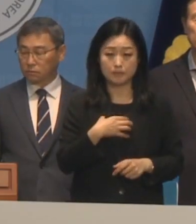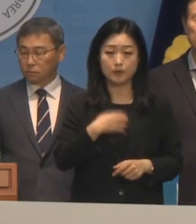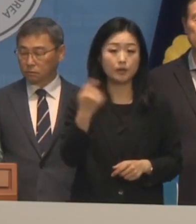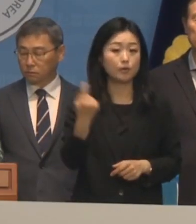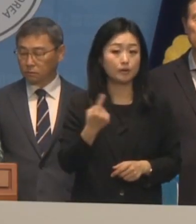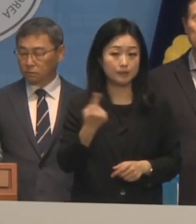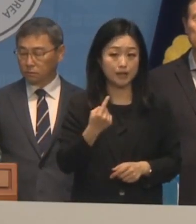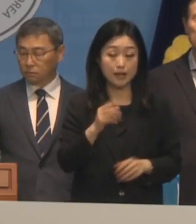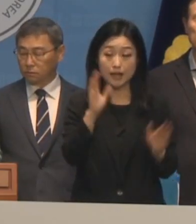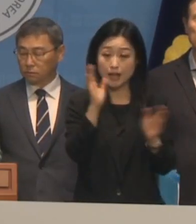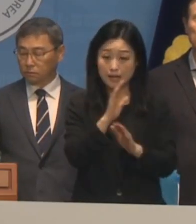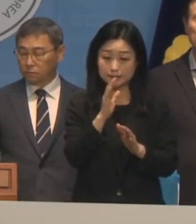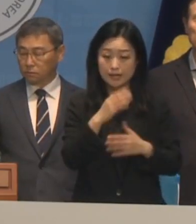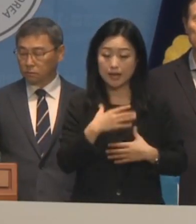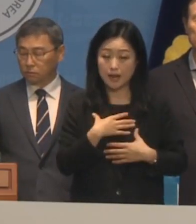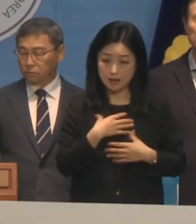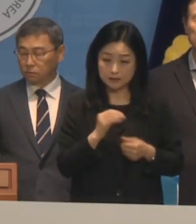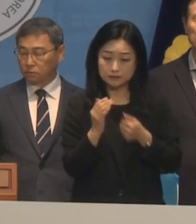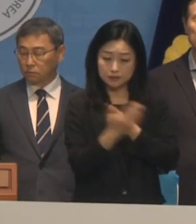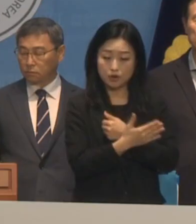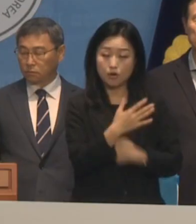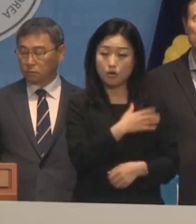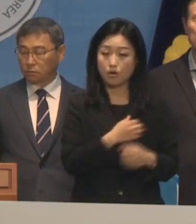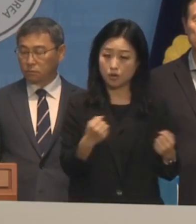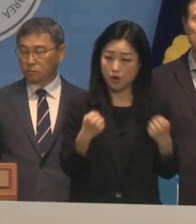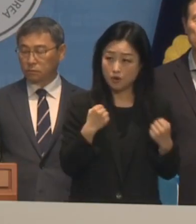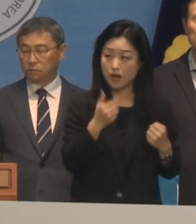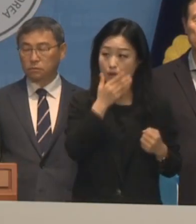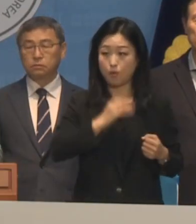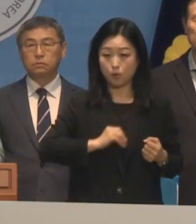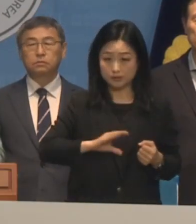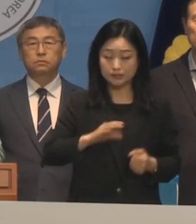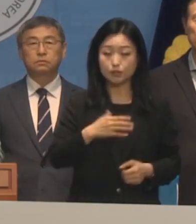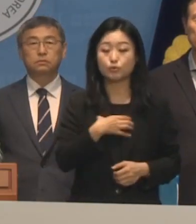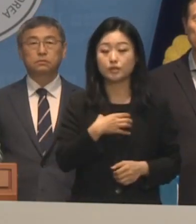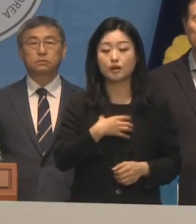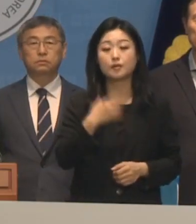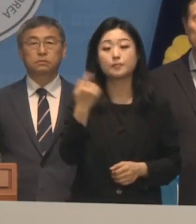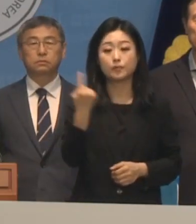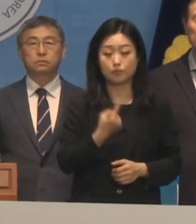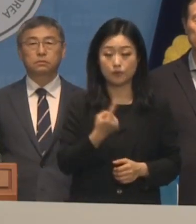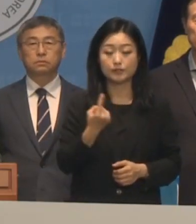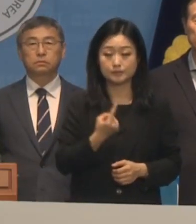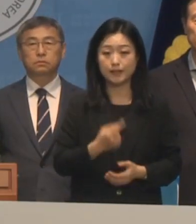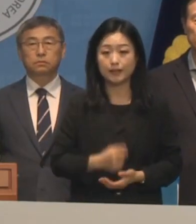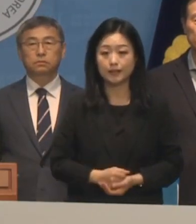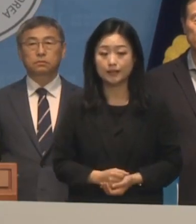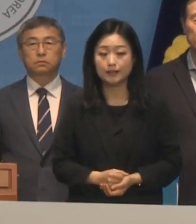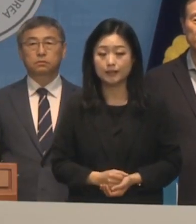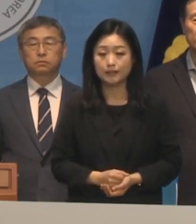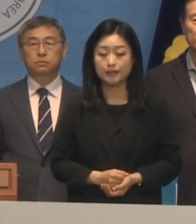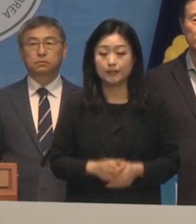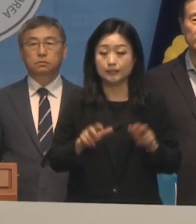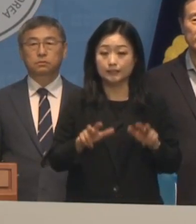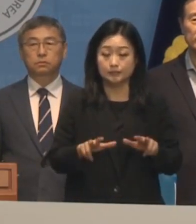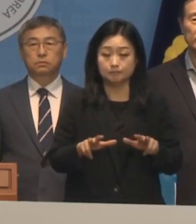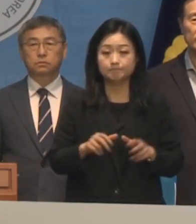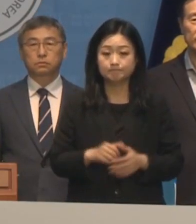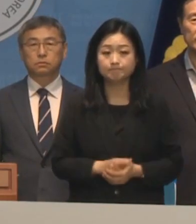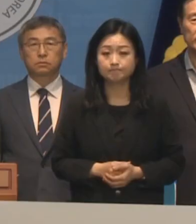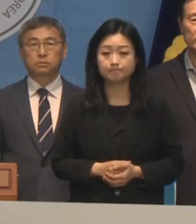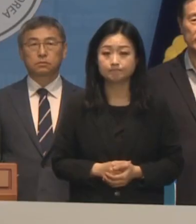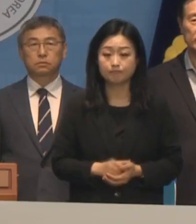있습니다. 이는 시도교육청의 내진 보강, 성면 제거, 장애학생